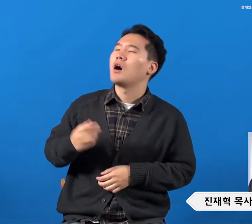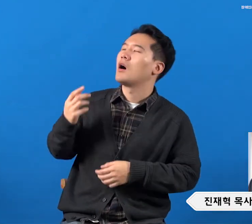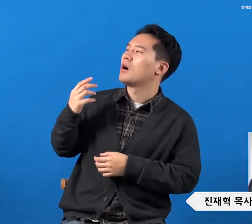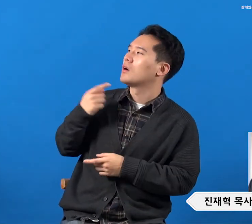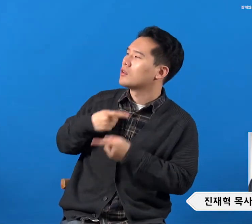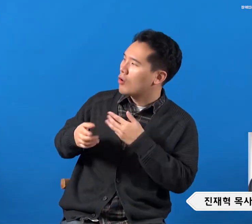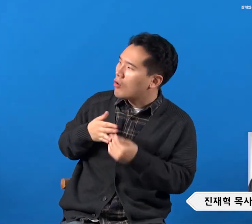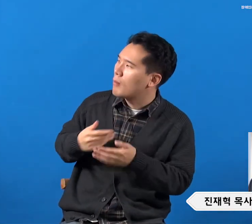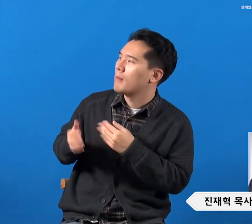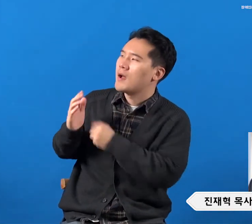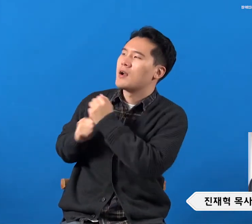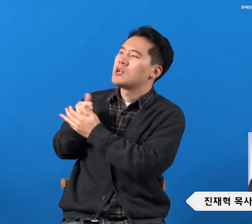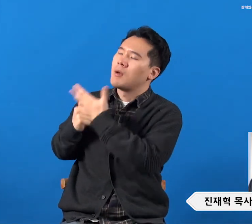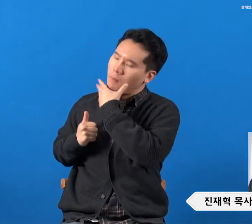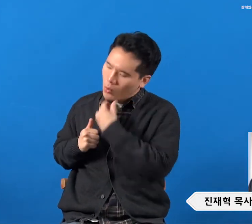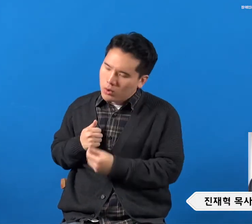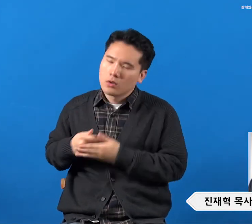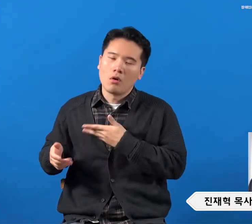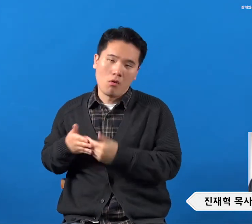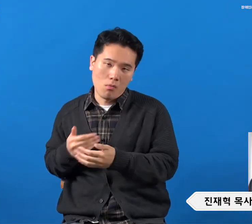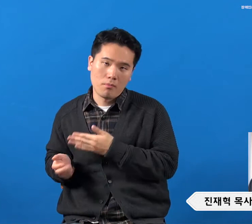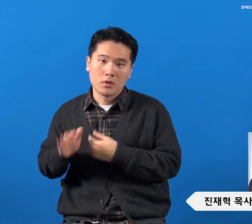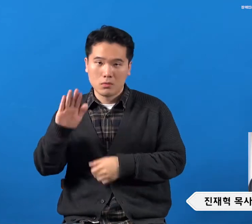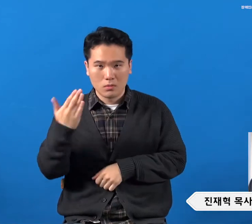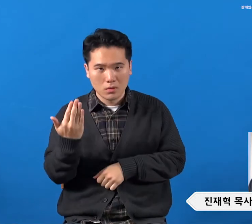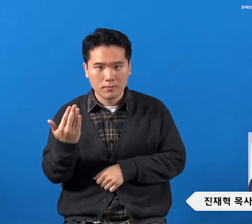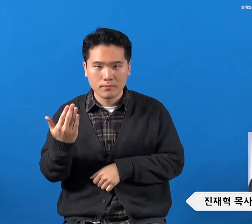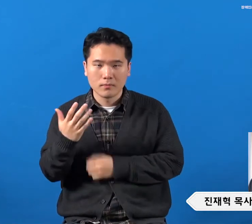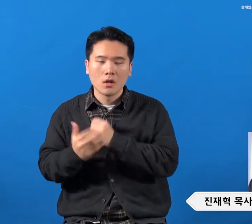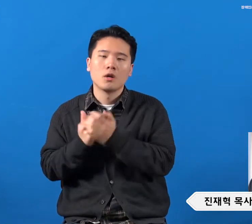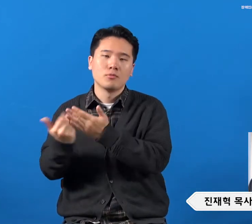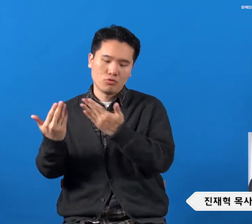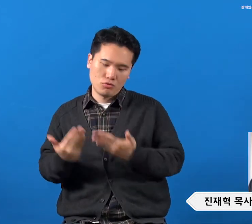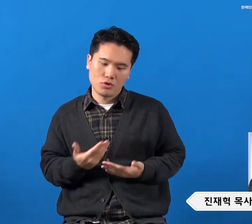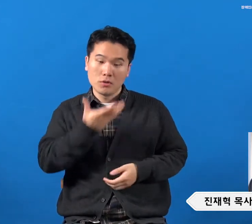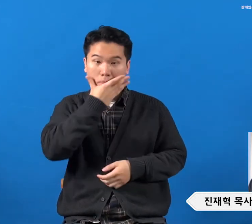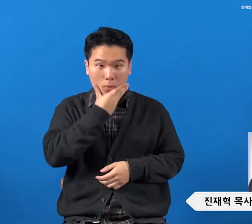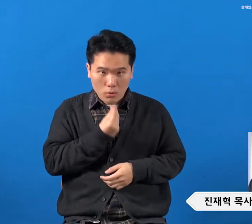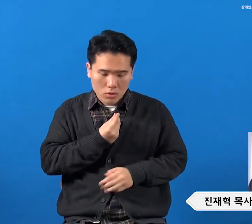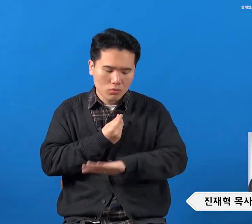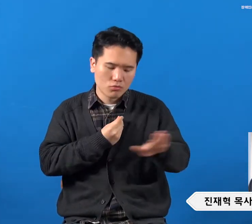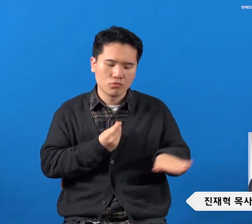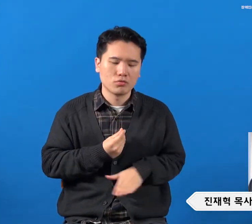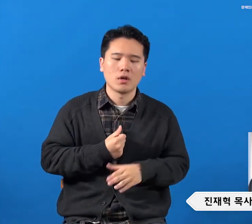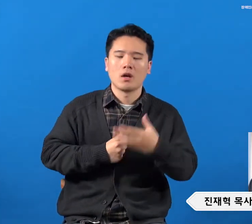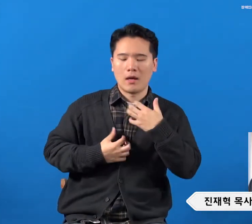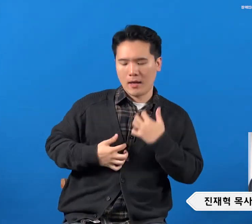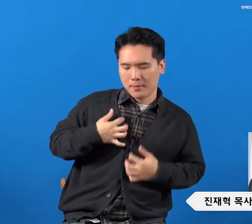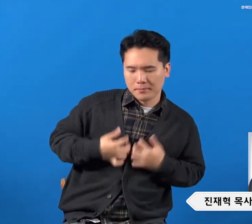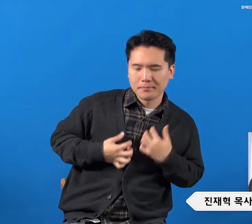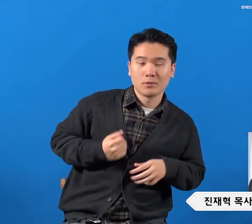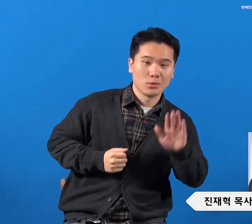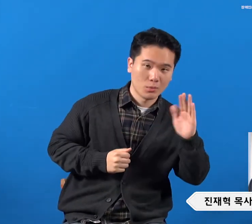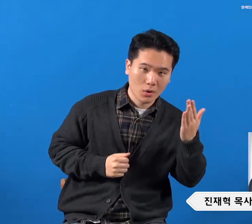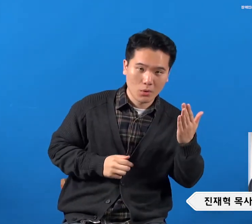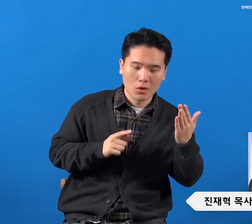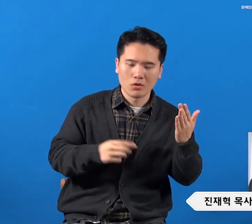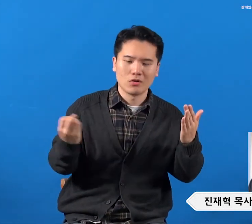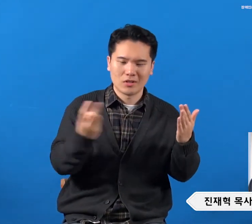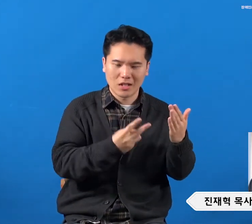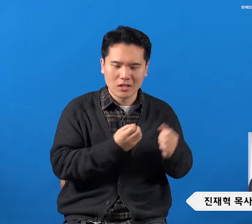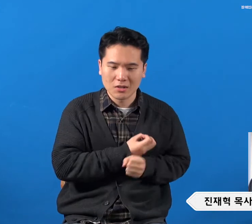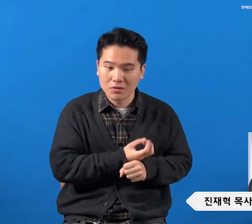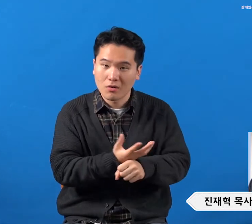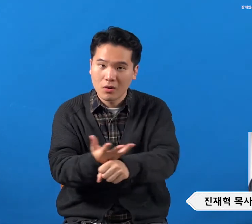하나님의 축복을 경험할 수 있는 것, 하나님이 주시는 축복이 우리의 행복이 되고 그것이 다시 하나님의 축복이